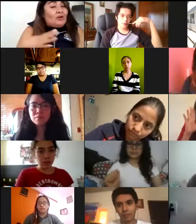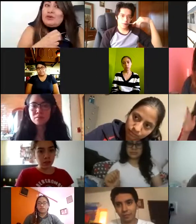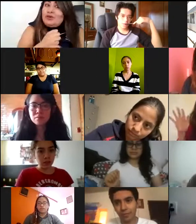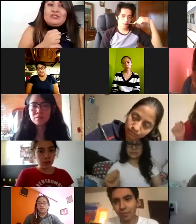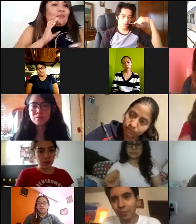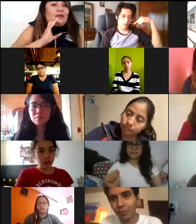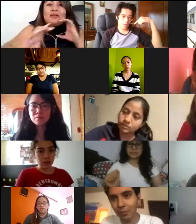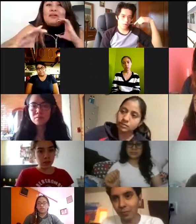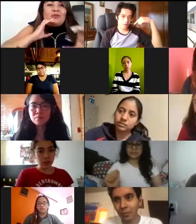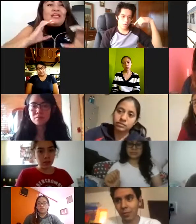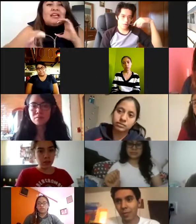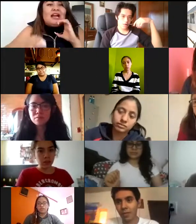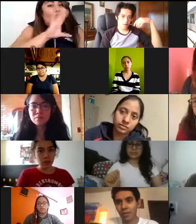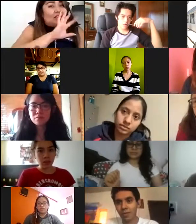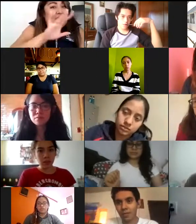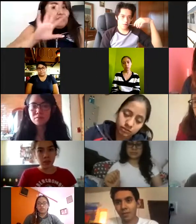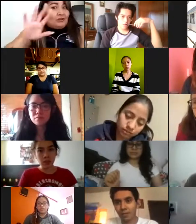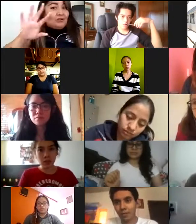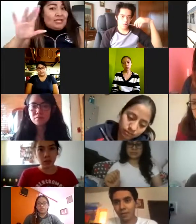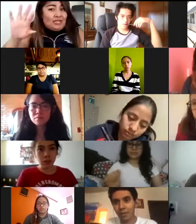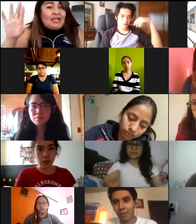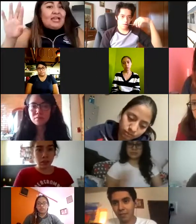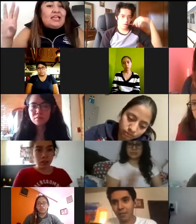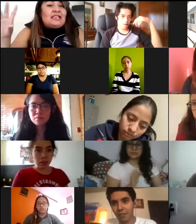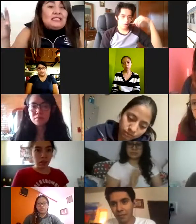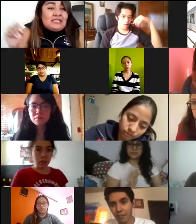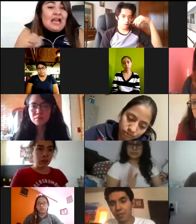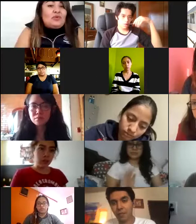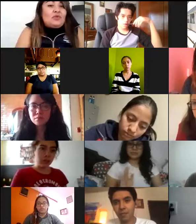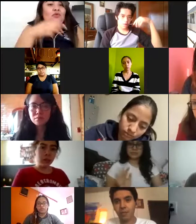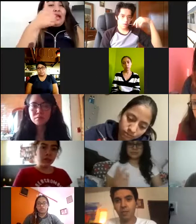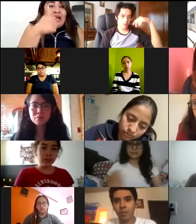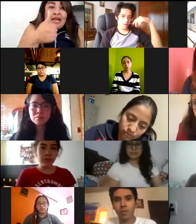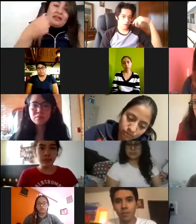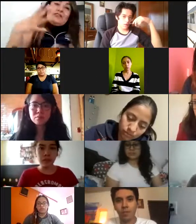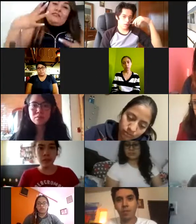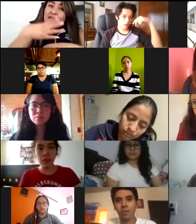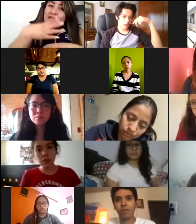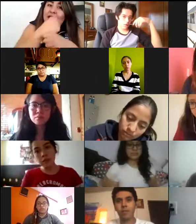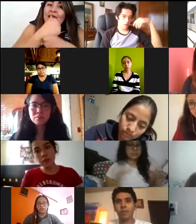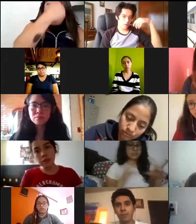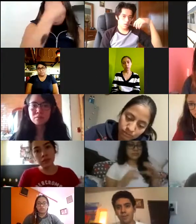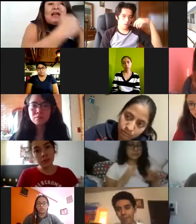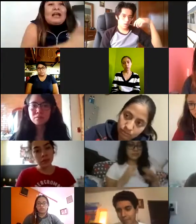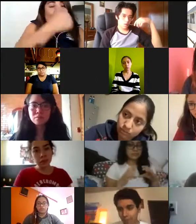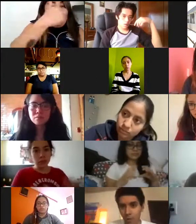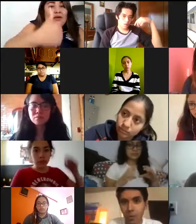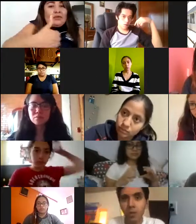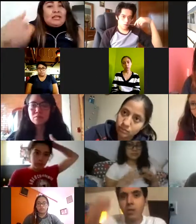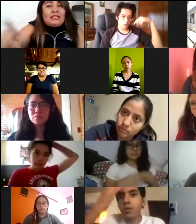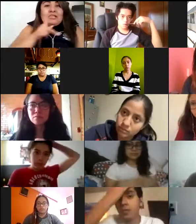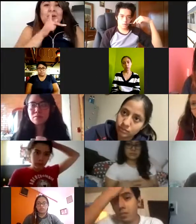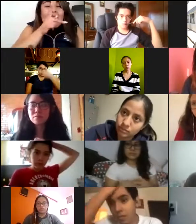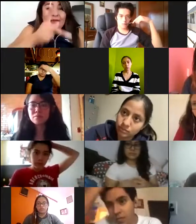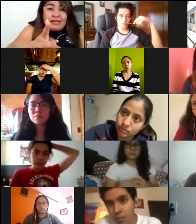pero no se pueden comunicar con dactilología. Hay una firma para cada una